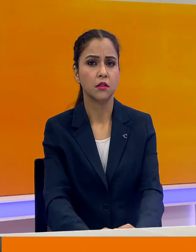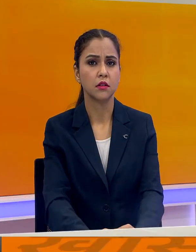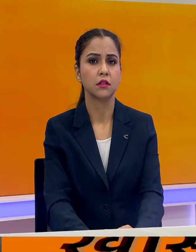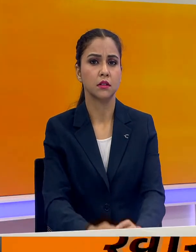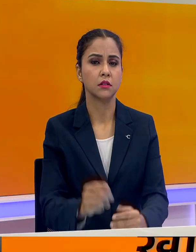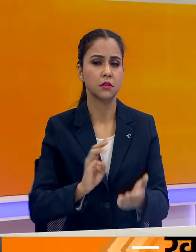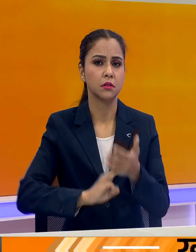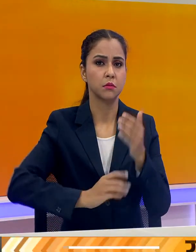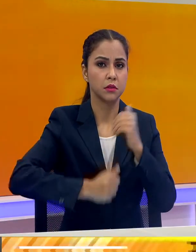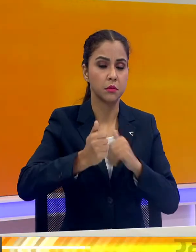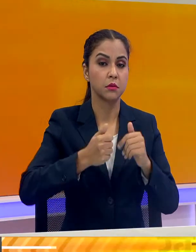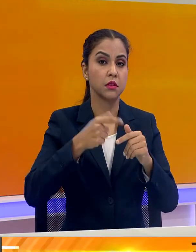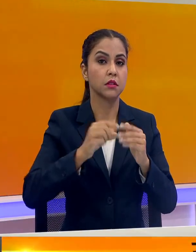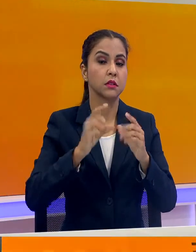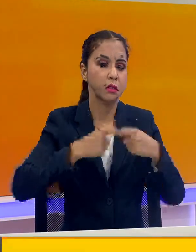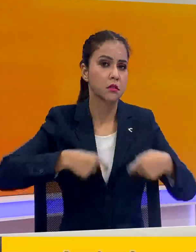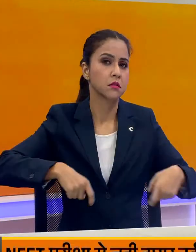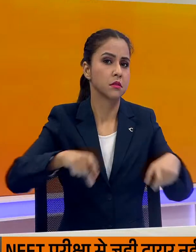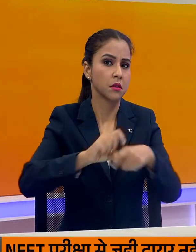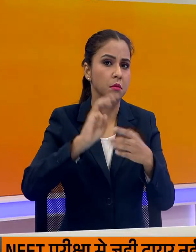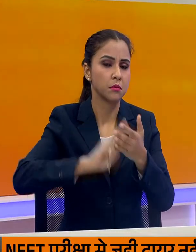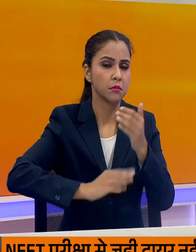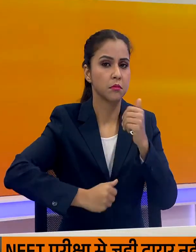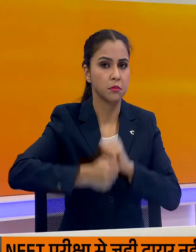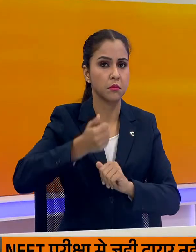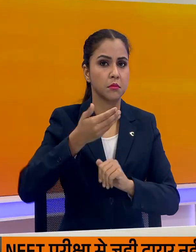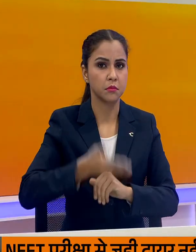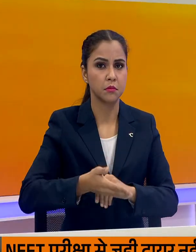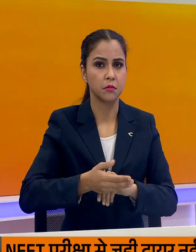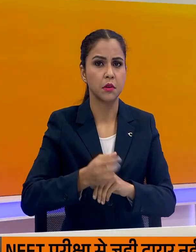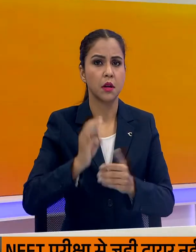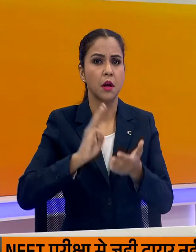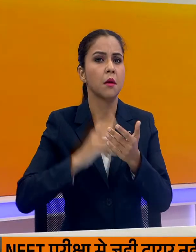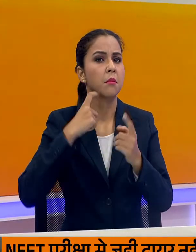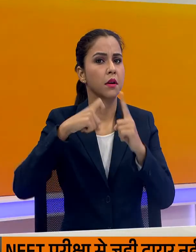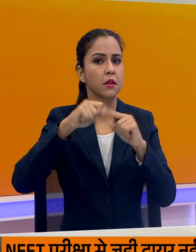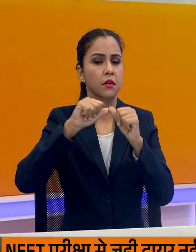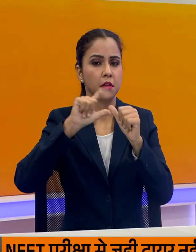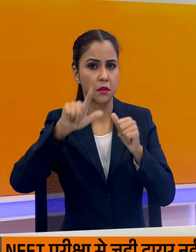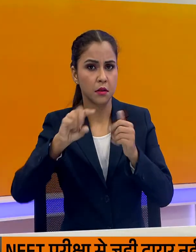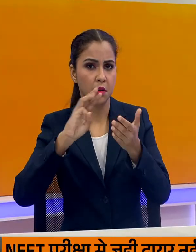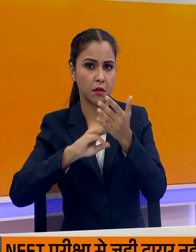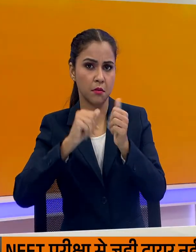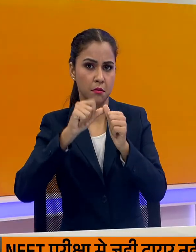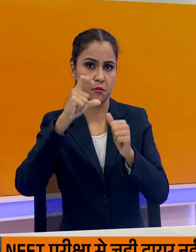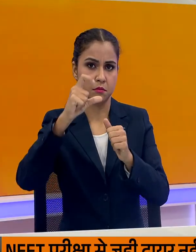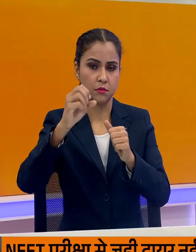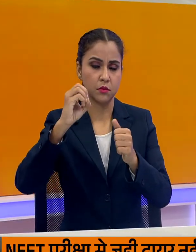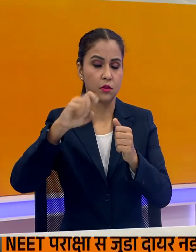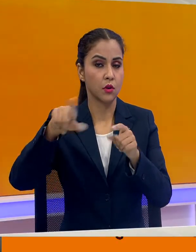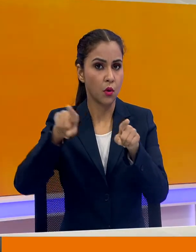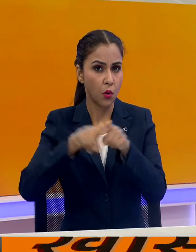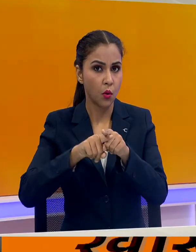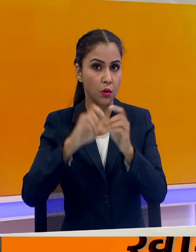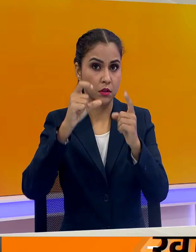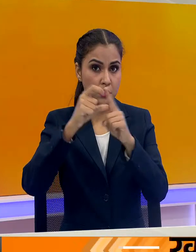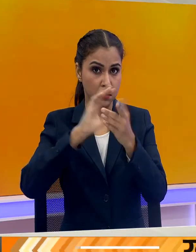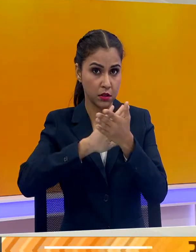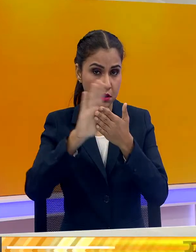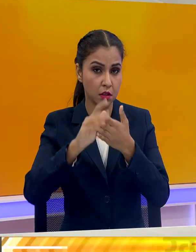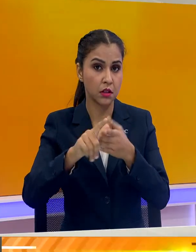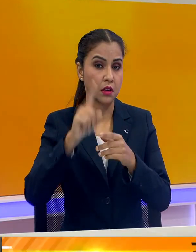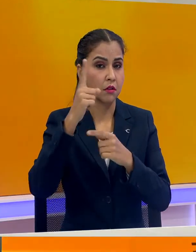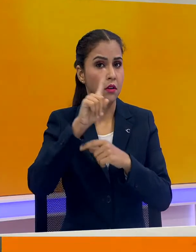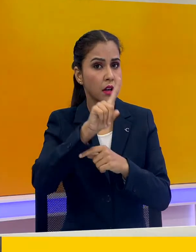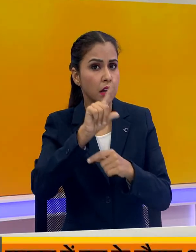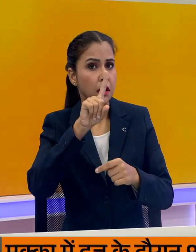Chairman of the House Foreign Affairs Committee, Representative Michael McCall. They visited Dharamshala, as you know, on 18th and 19th,